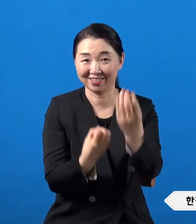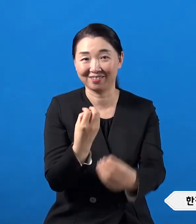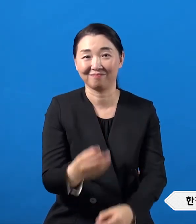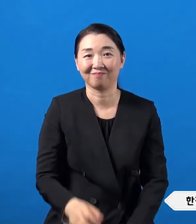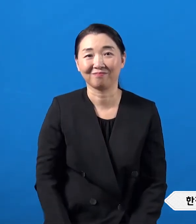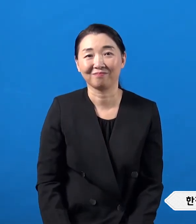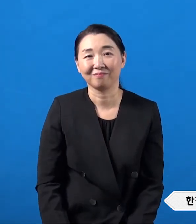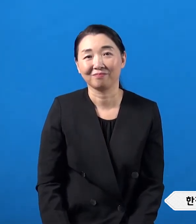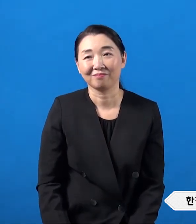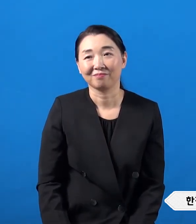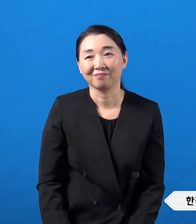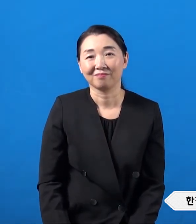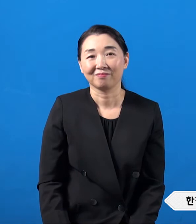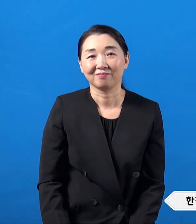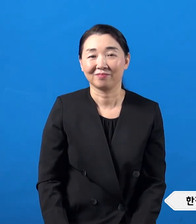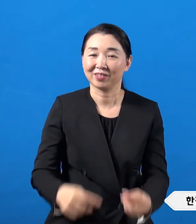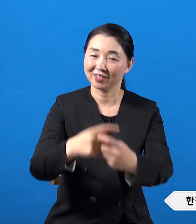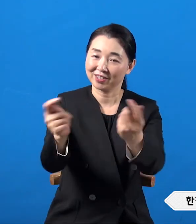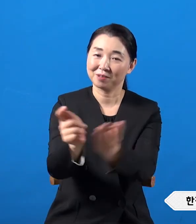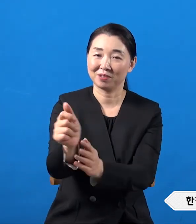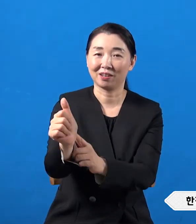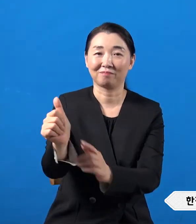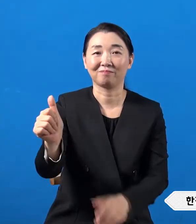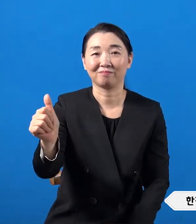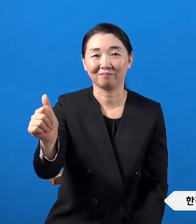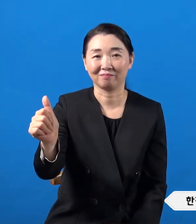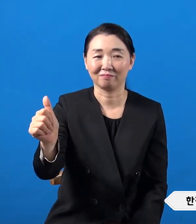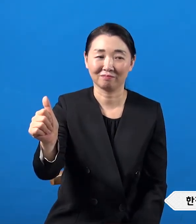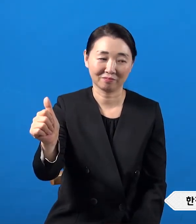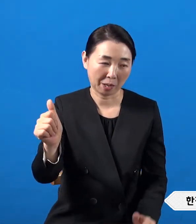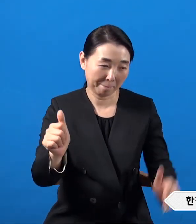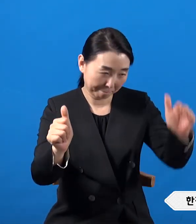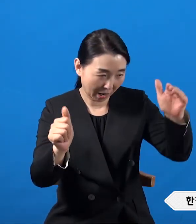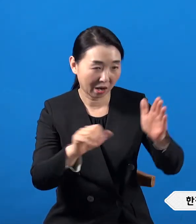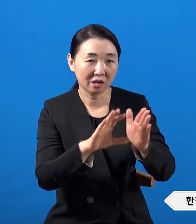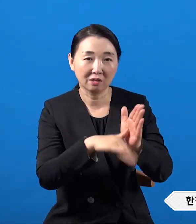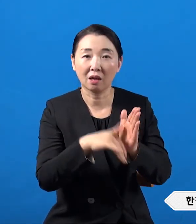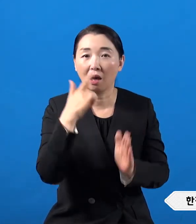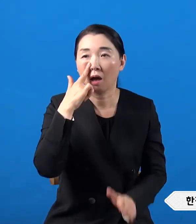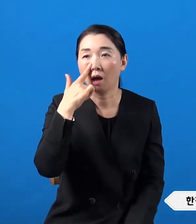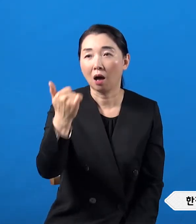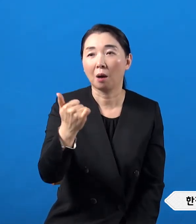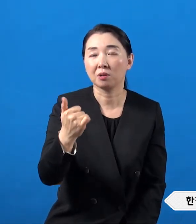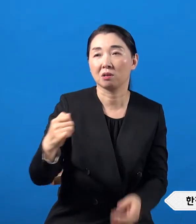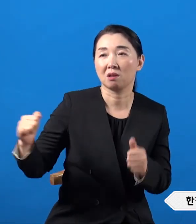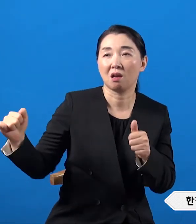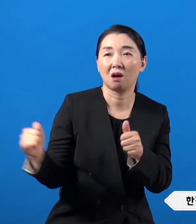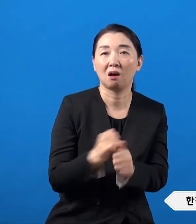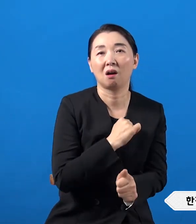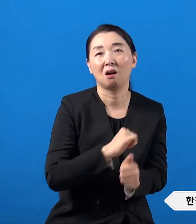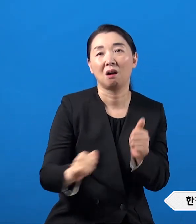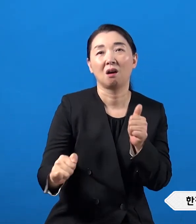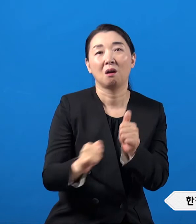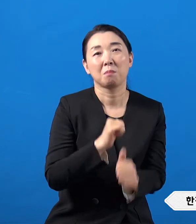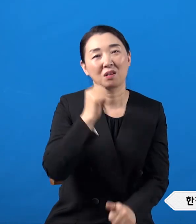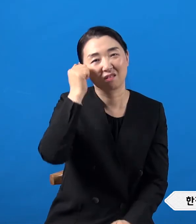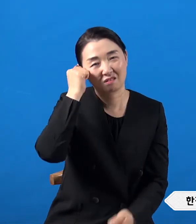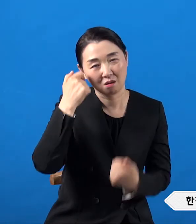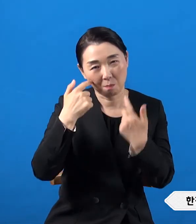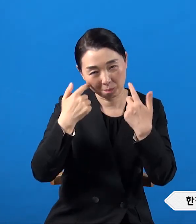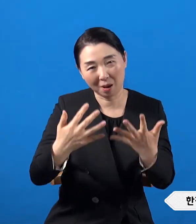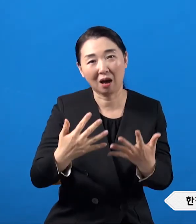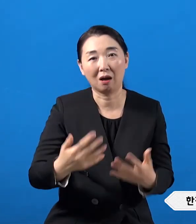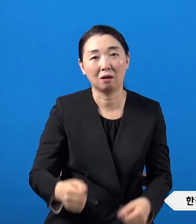있습니다. 그 사역팀장이라는 분은 자랄 때 아버지한테서 얻어맞은 기억밖에는 없답니다.